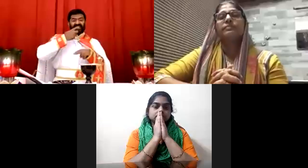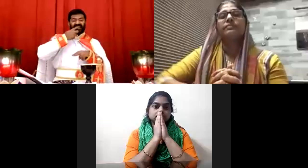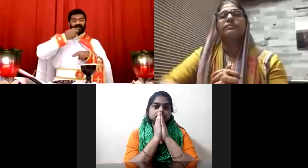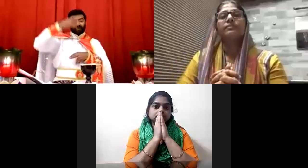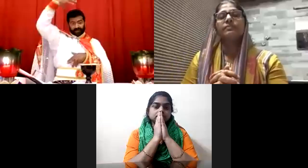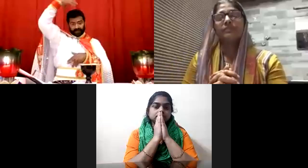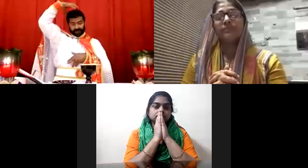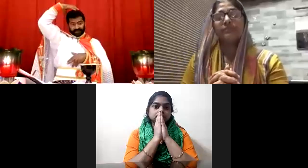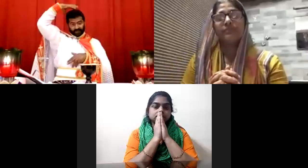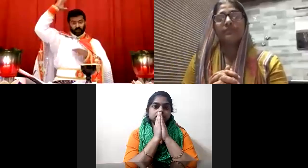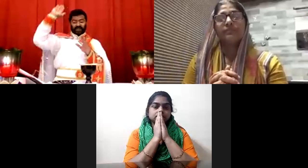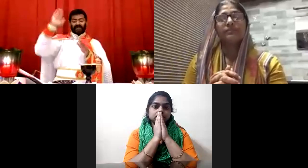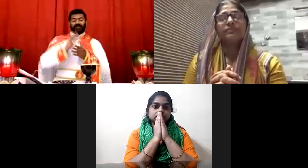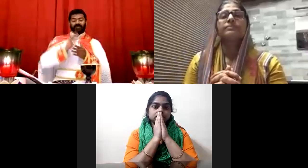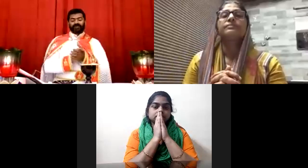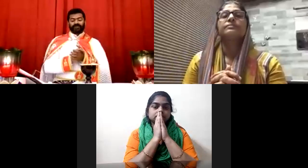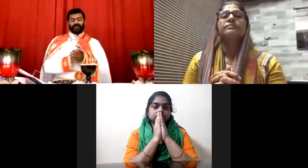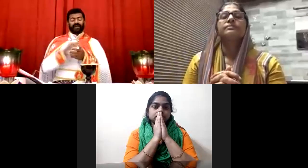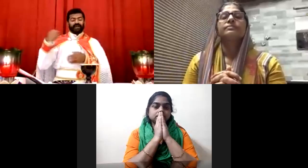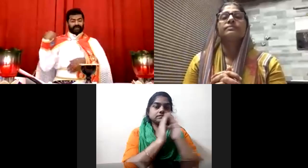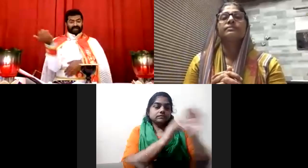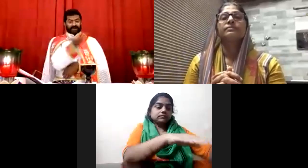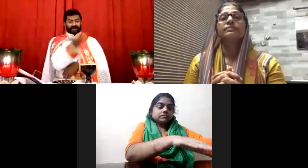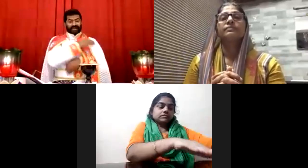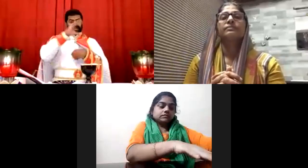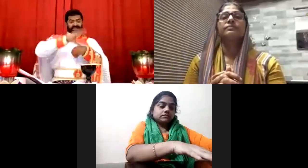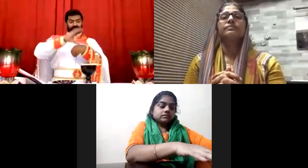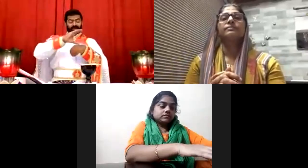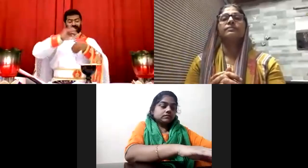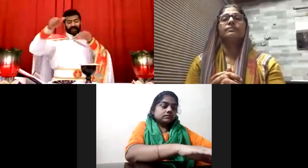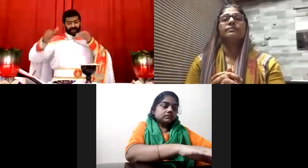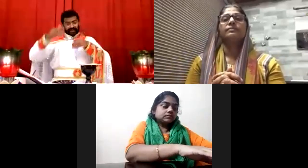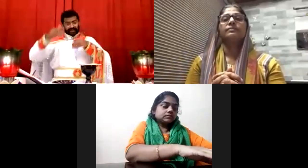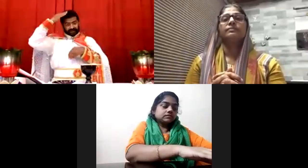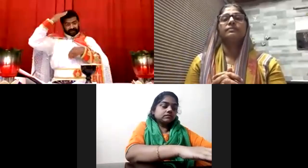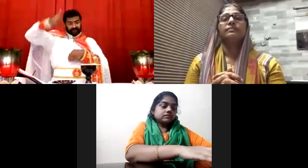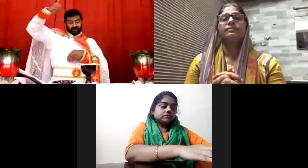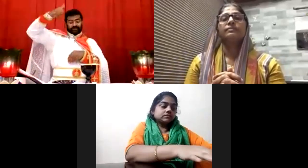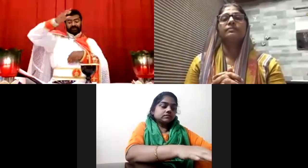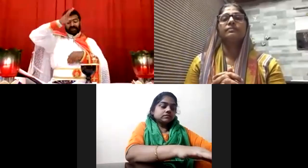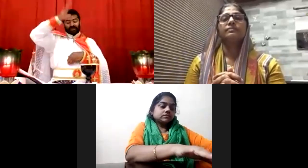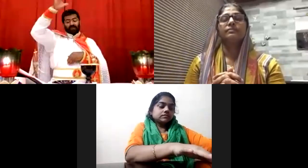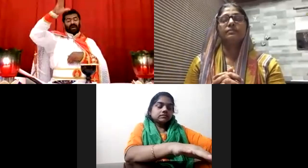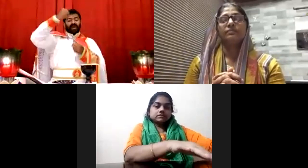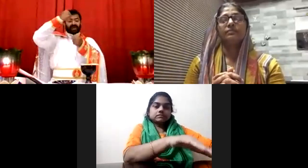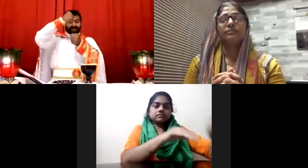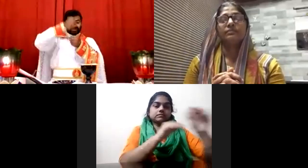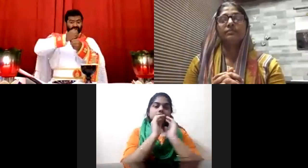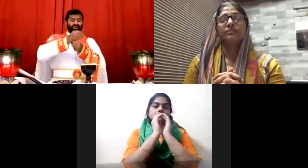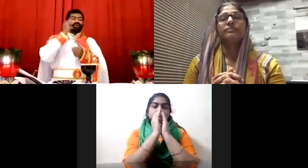ഫ്രാൻസിസ് മാർപ്പാപ്പയ്ക്ക് വേണ്ടിയും ഞങ്ങളുടെ സഭയുടെ തലവനും